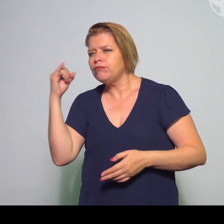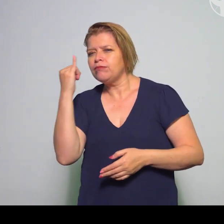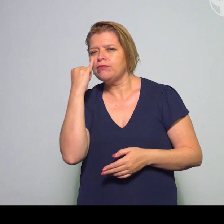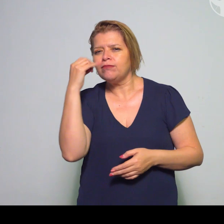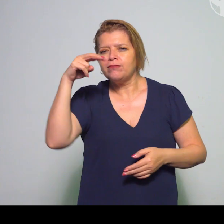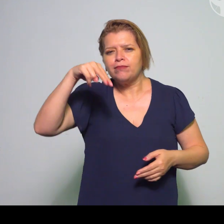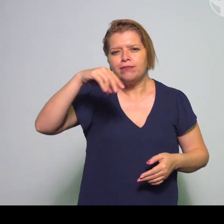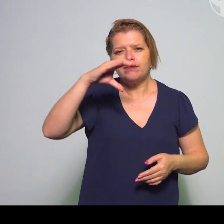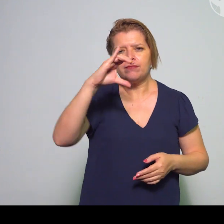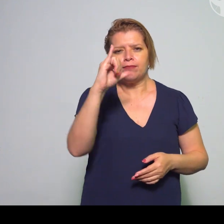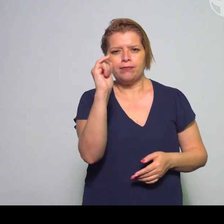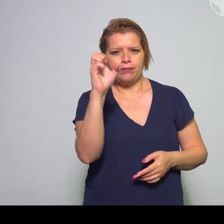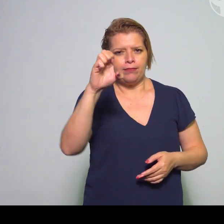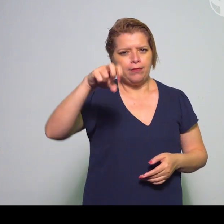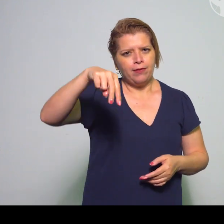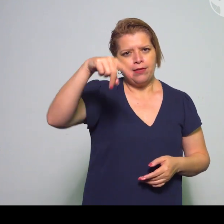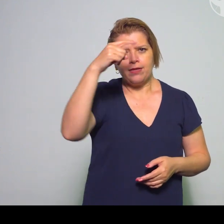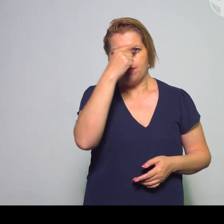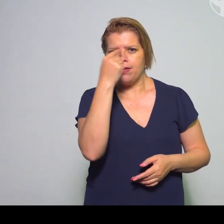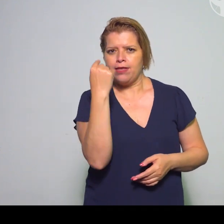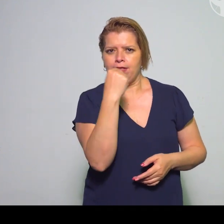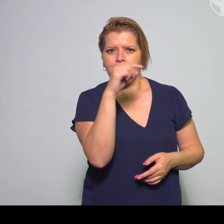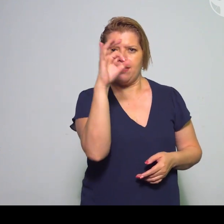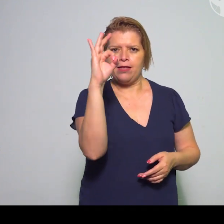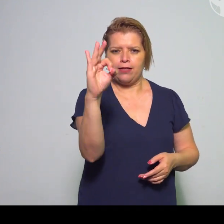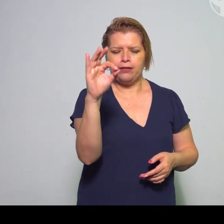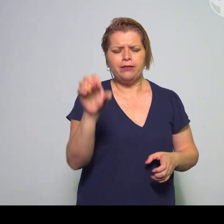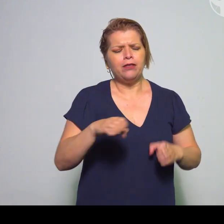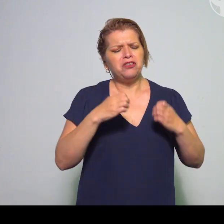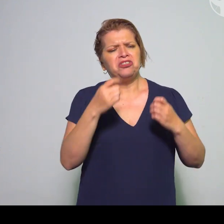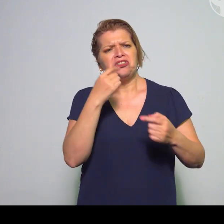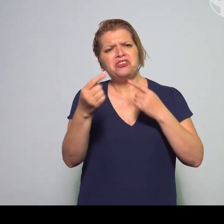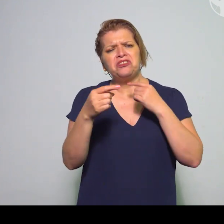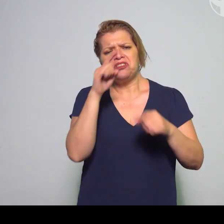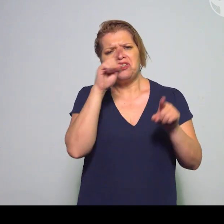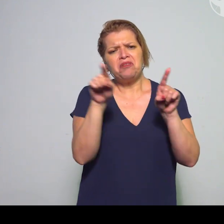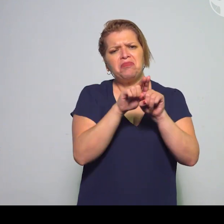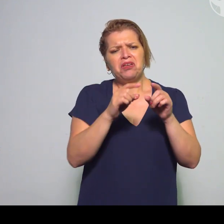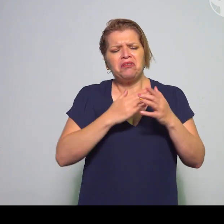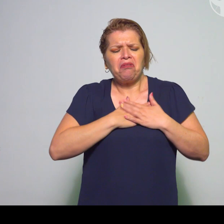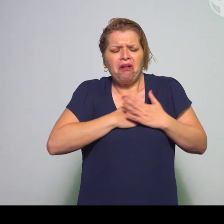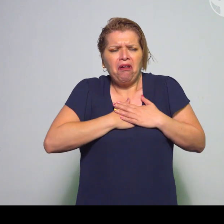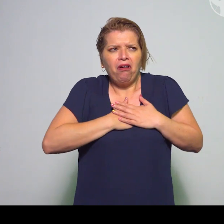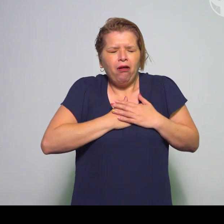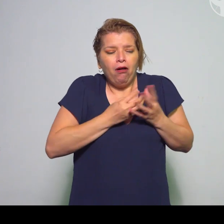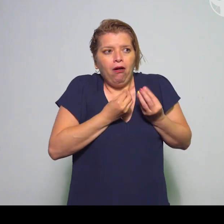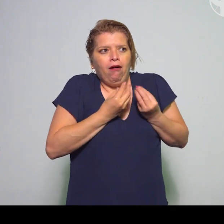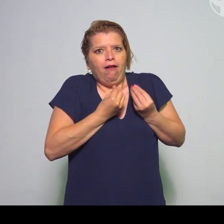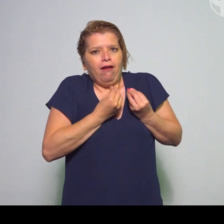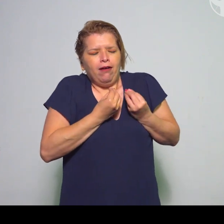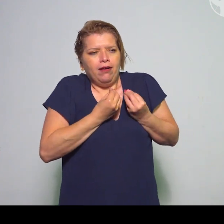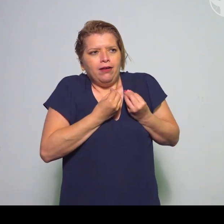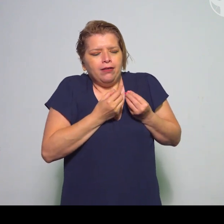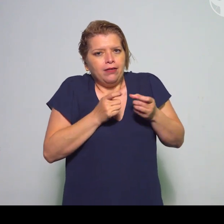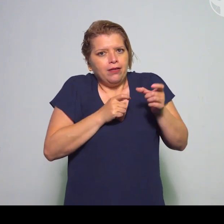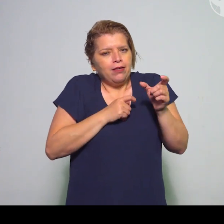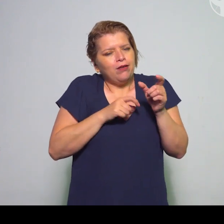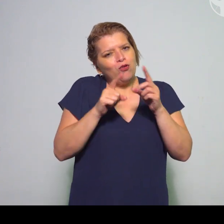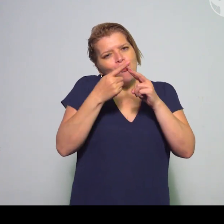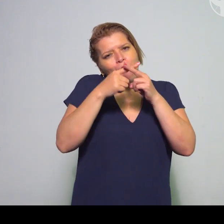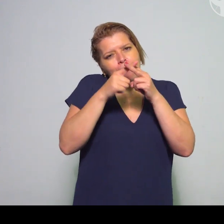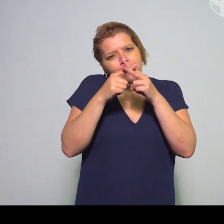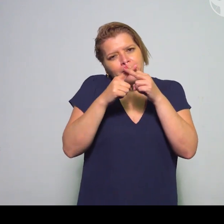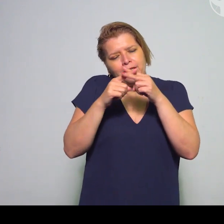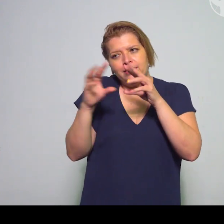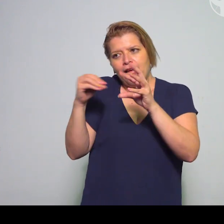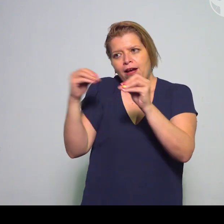en ese momento el ángel se le aparece y la escritura dice que él se asustó con toda razón. Sin embargo, empieza a tener una conversación con